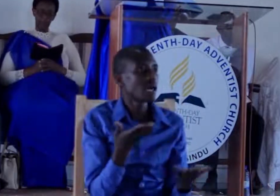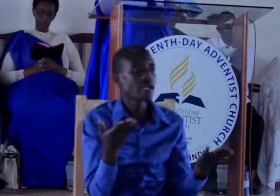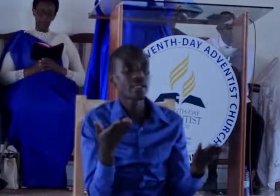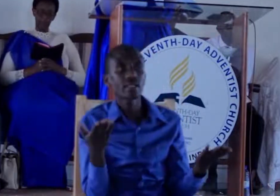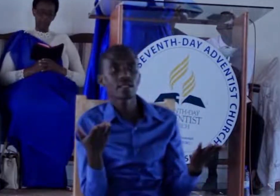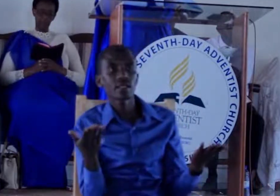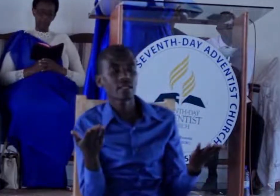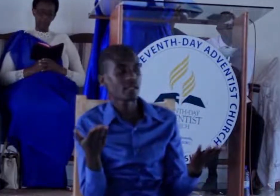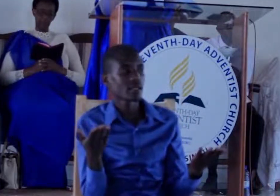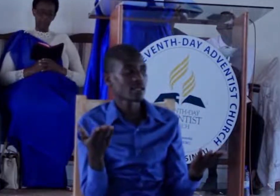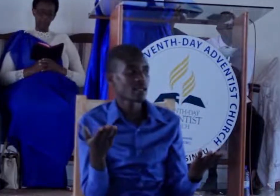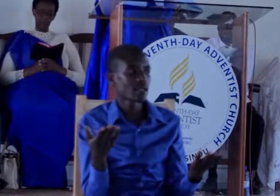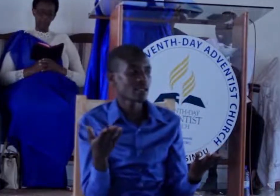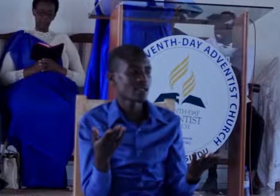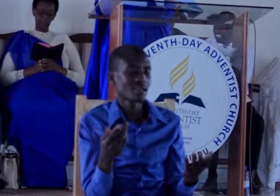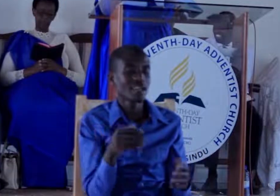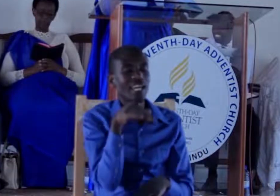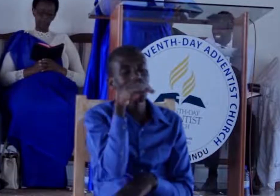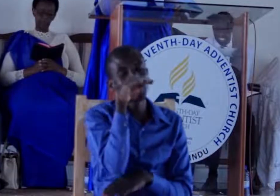Muharana umutima mubi buri gihe.